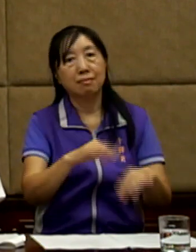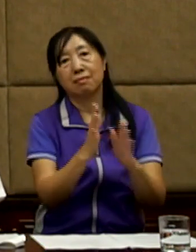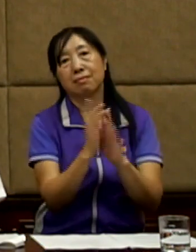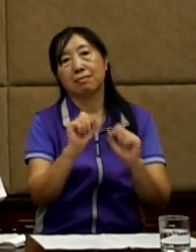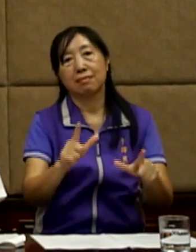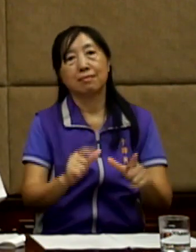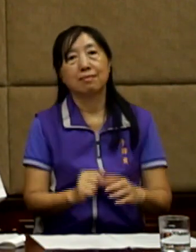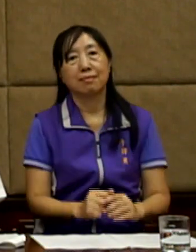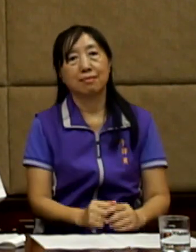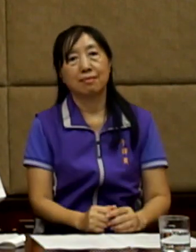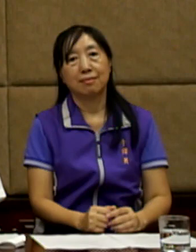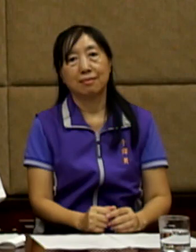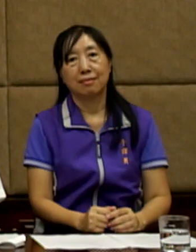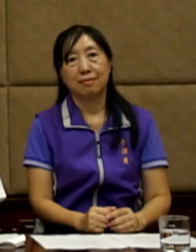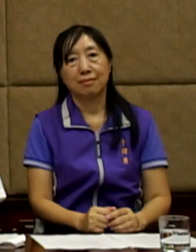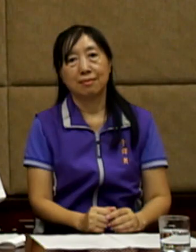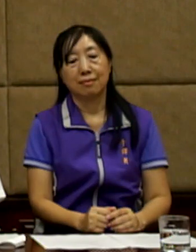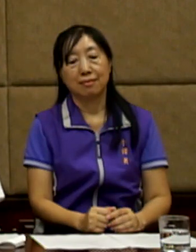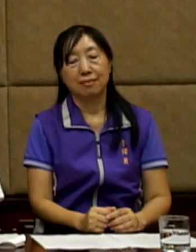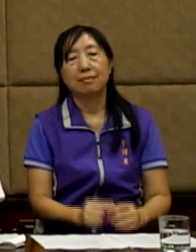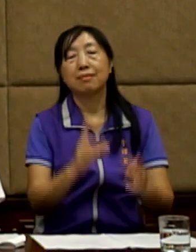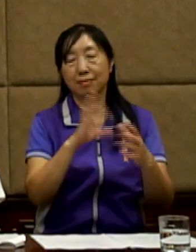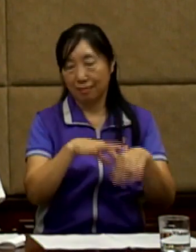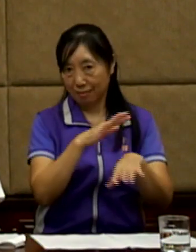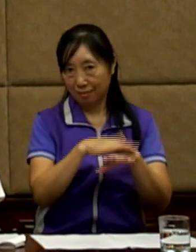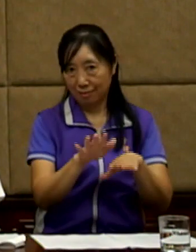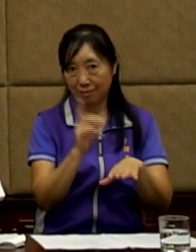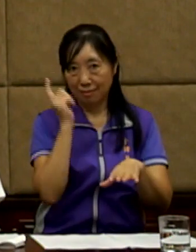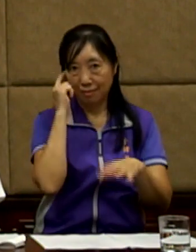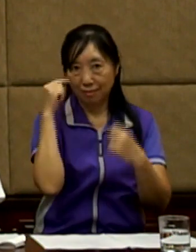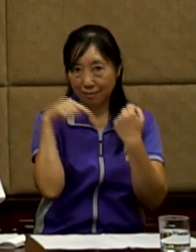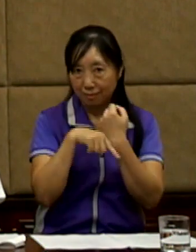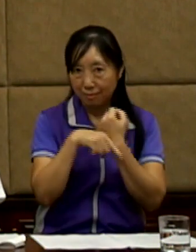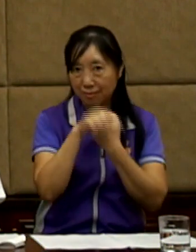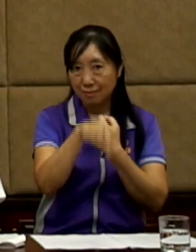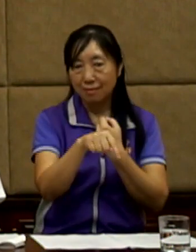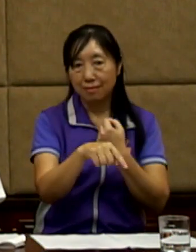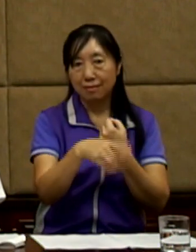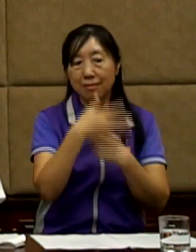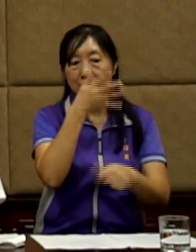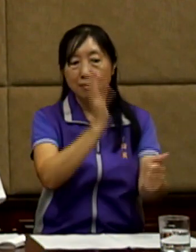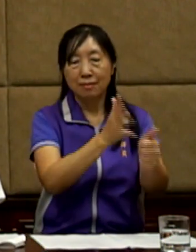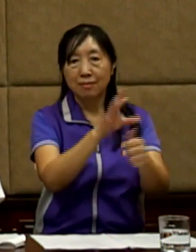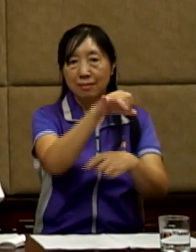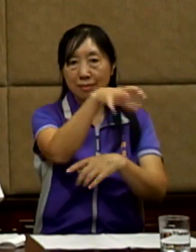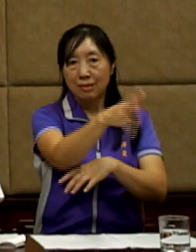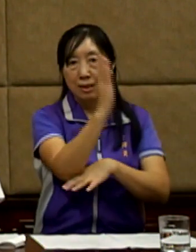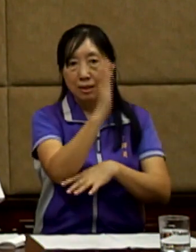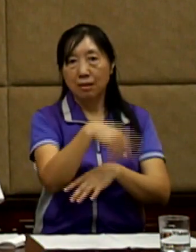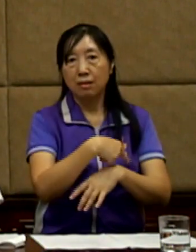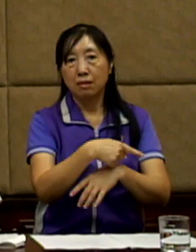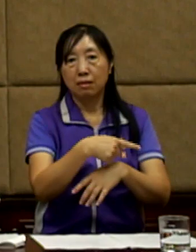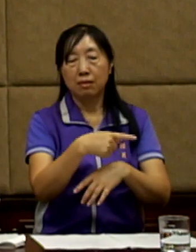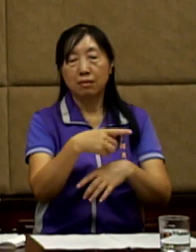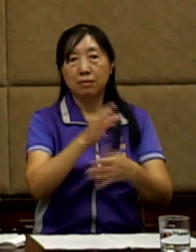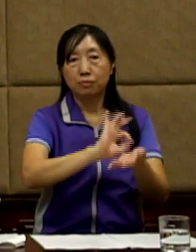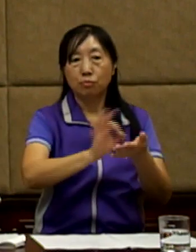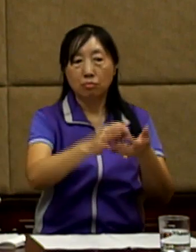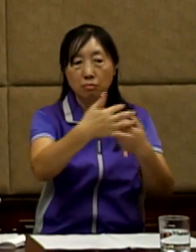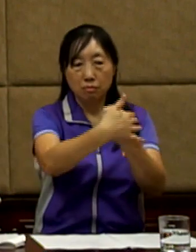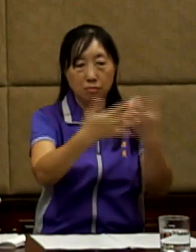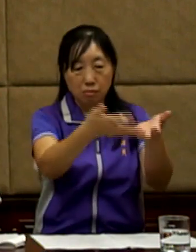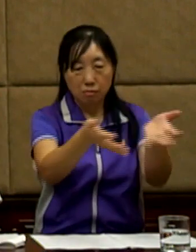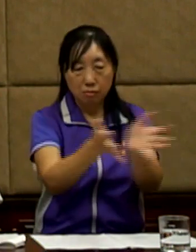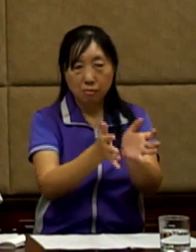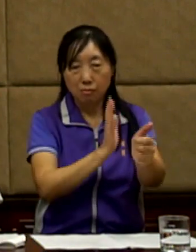以说，我们会参酌那个地方县市政府、消保团体，还有消保团体的意见，然后